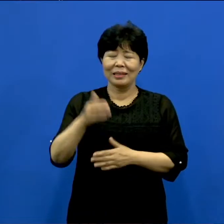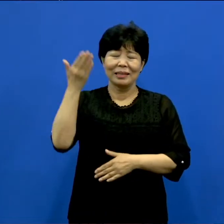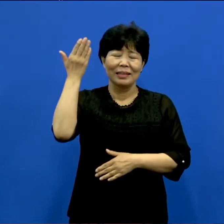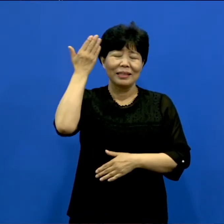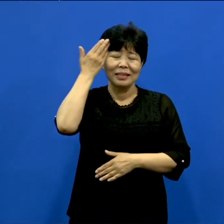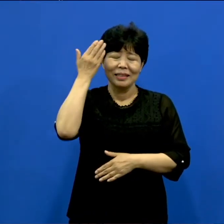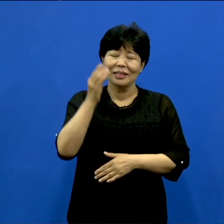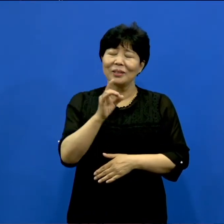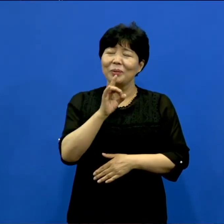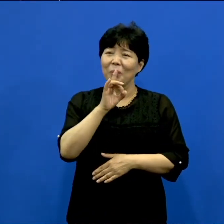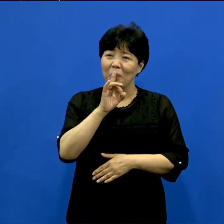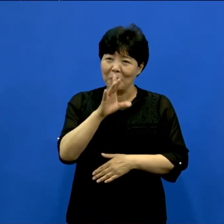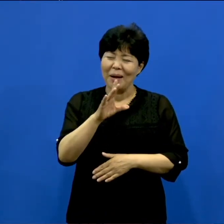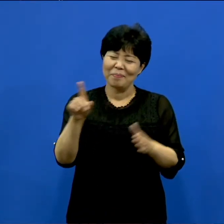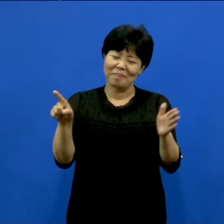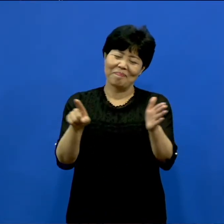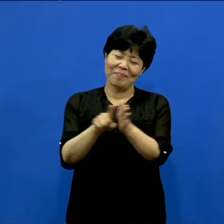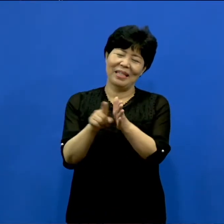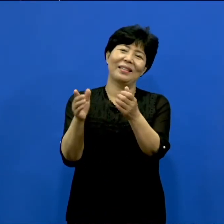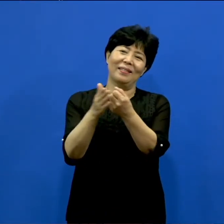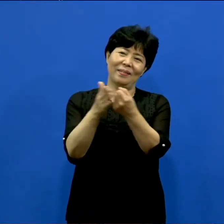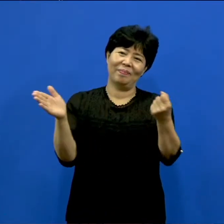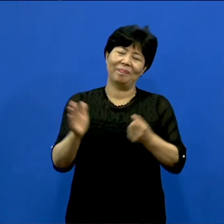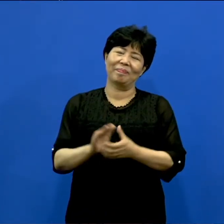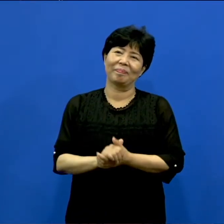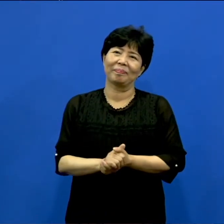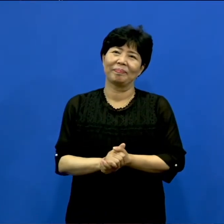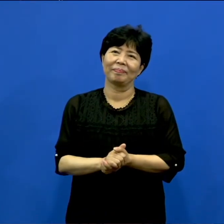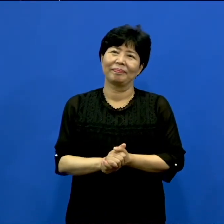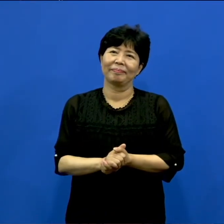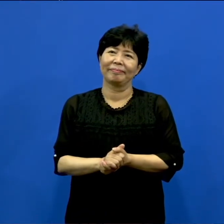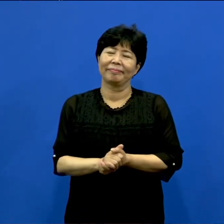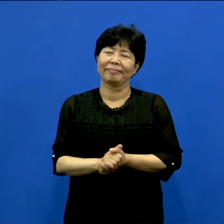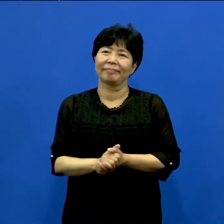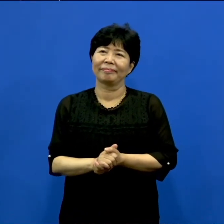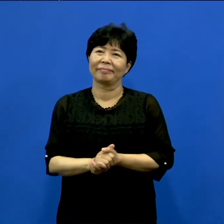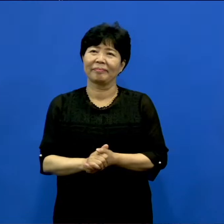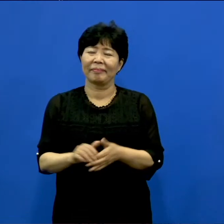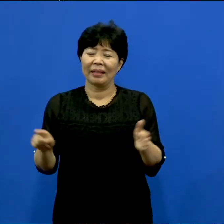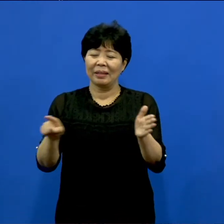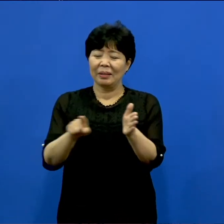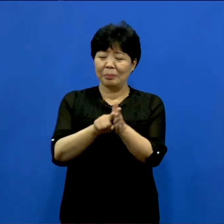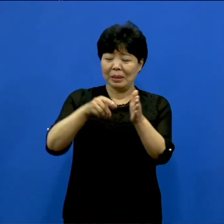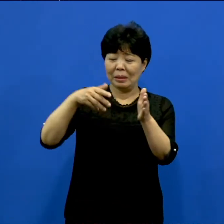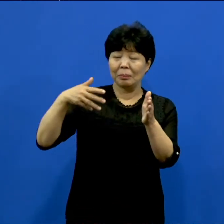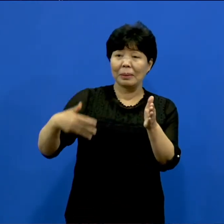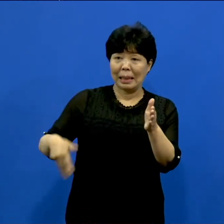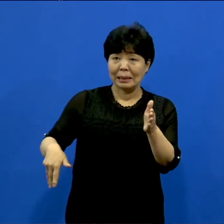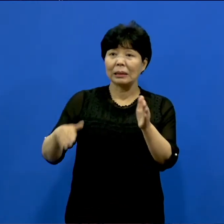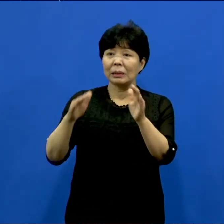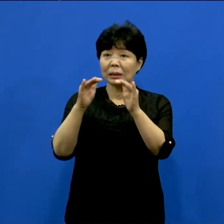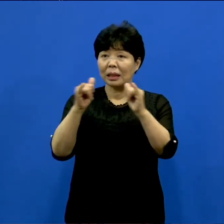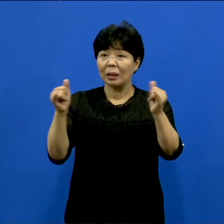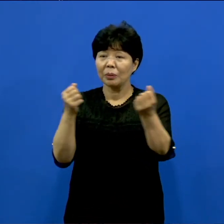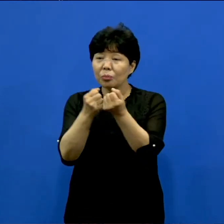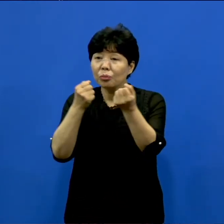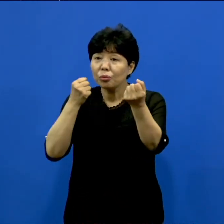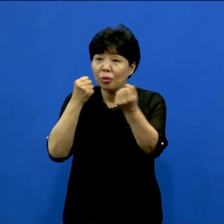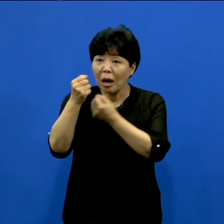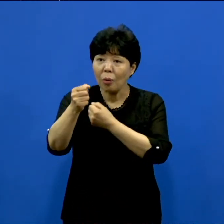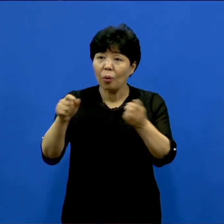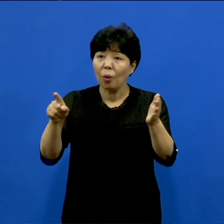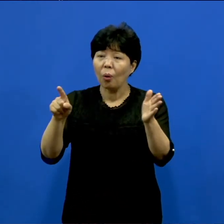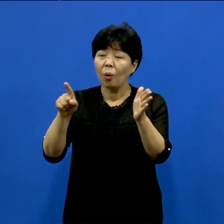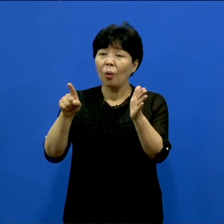거예요. 이론화된 믿음. 여러분, 무신론자들도 신학 공부하는 사람들이 있습니다.